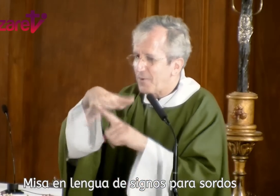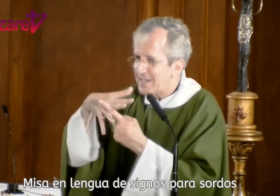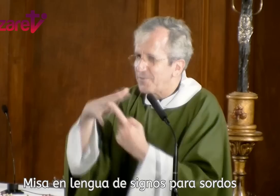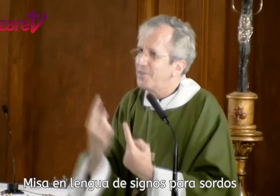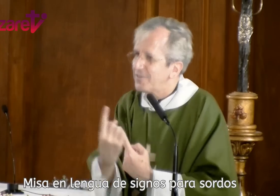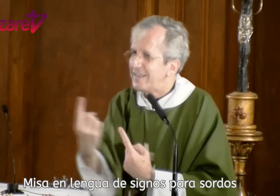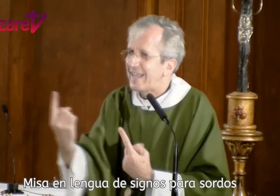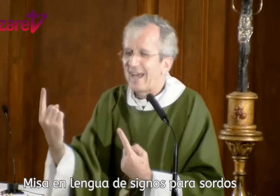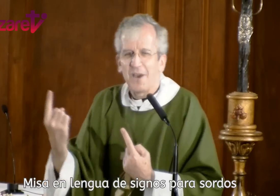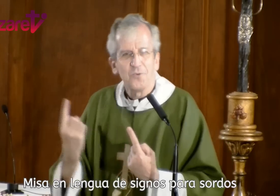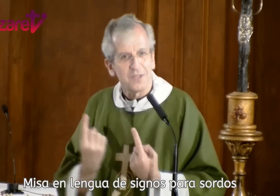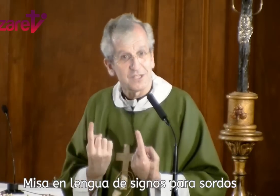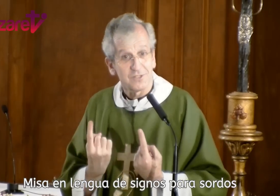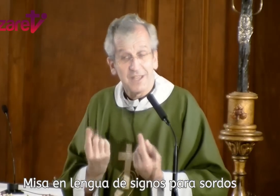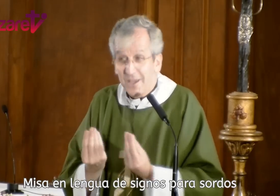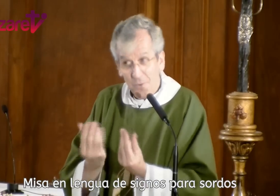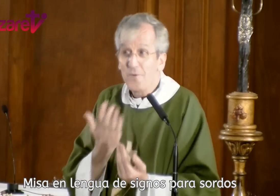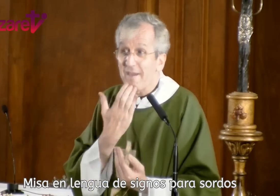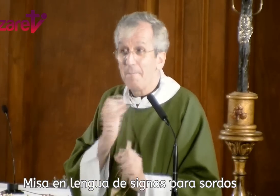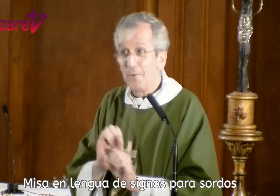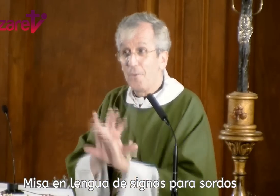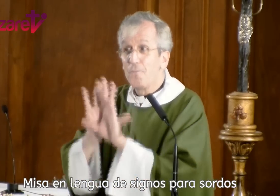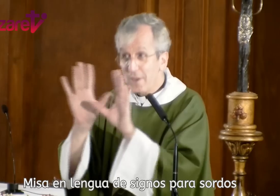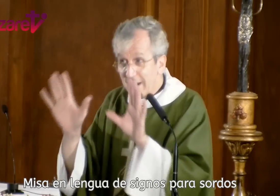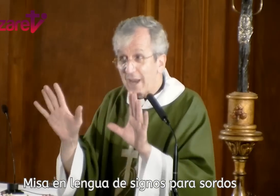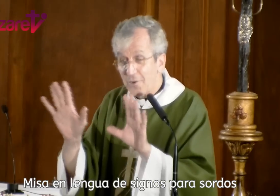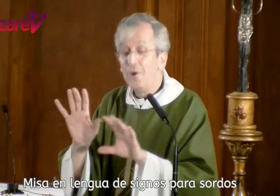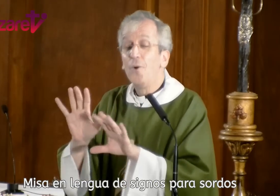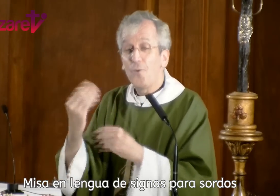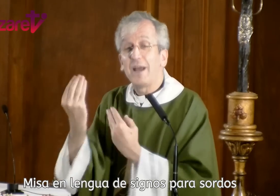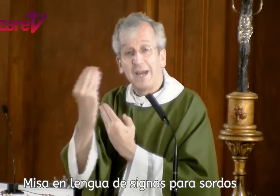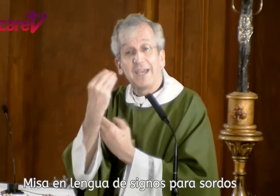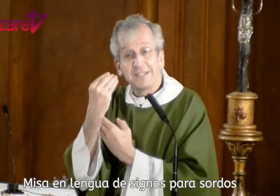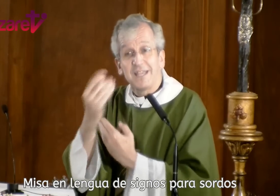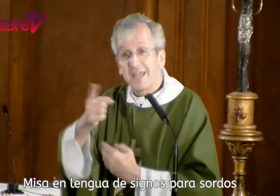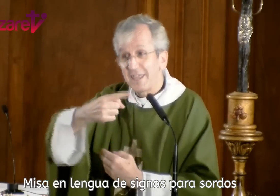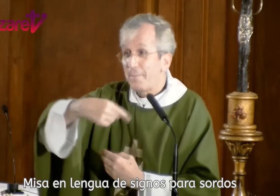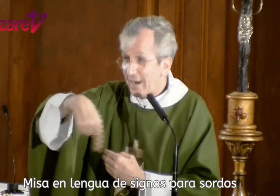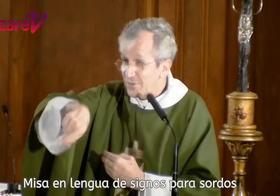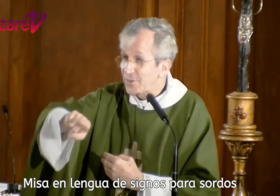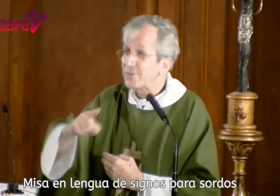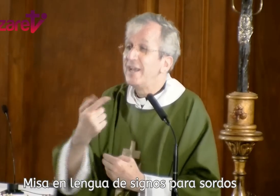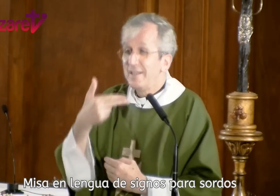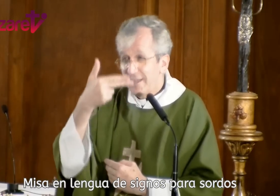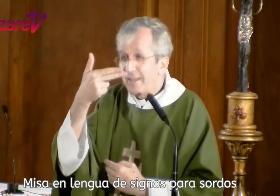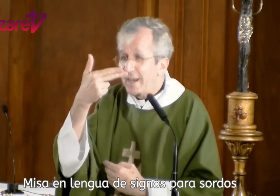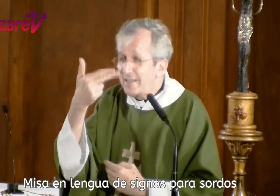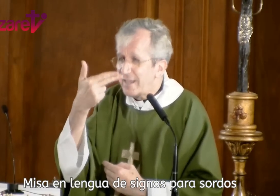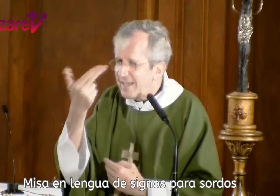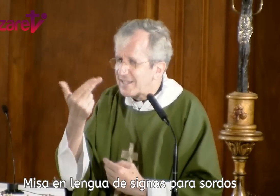la situación de cada uno de estos. Un ejemplo muy claro, una enseñanza para nosotros de tener